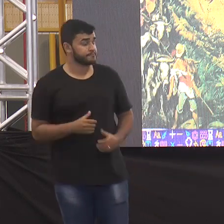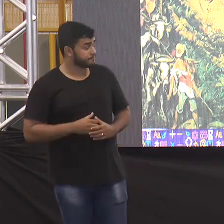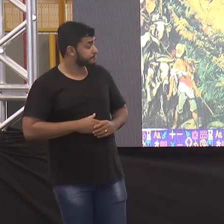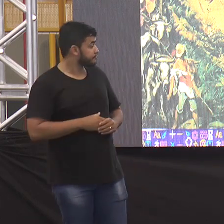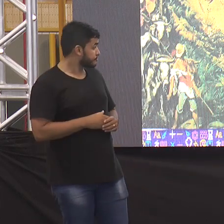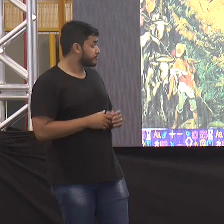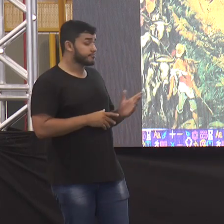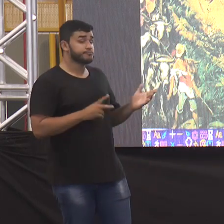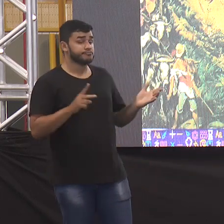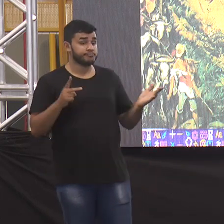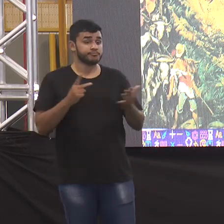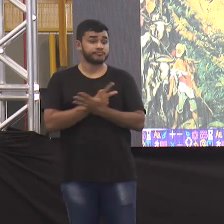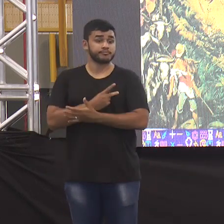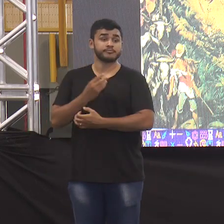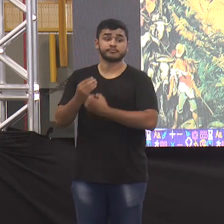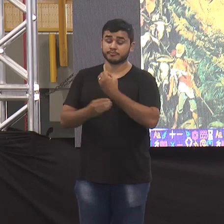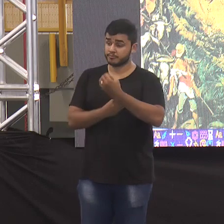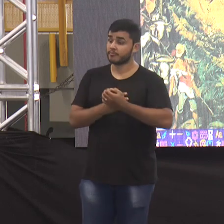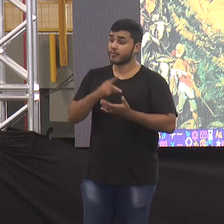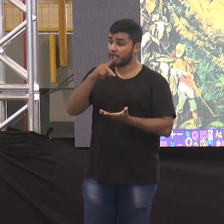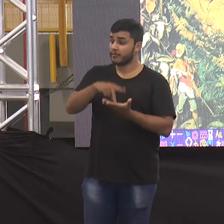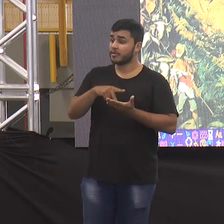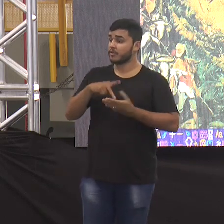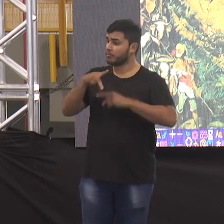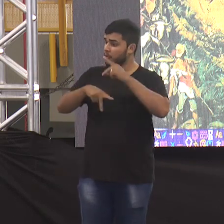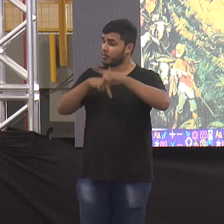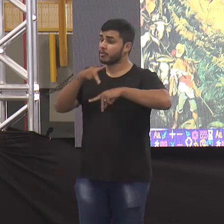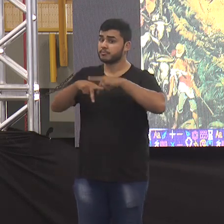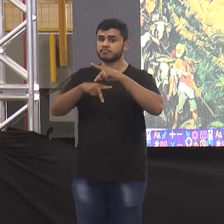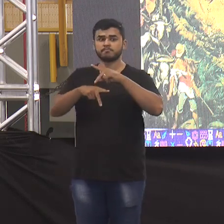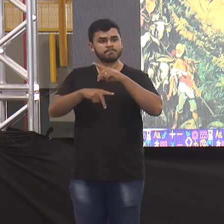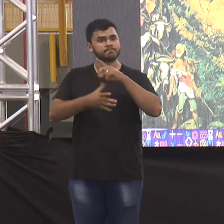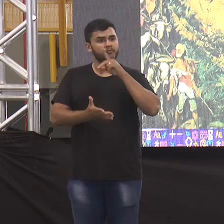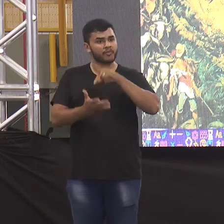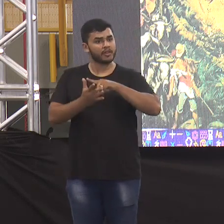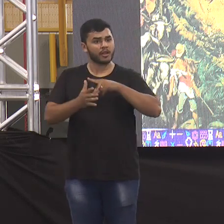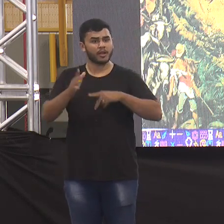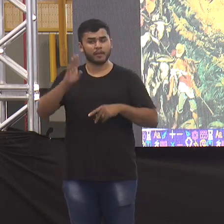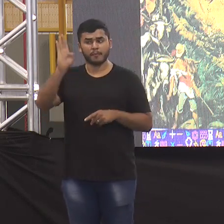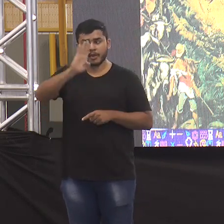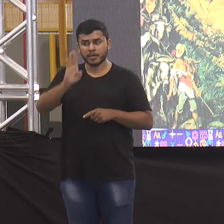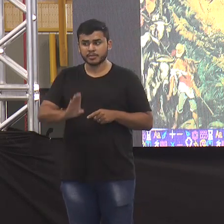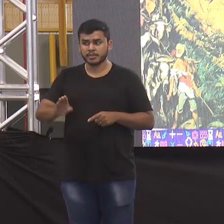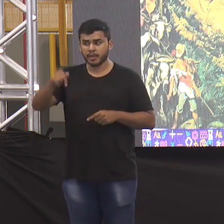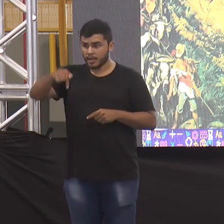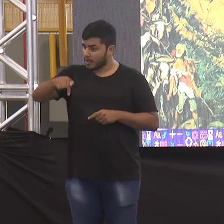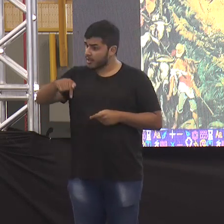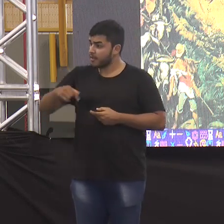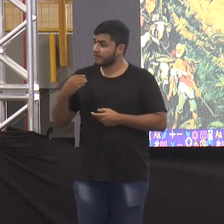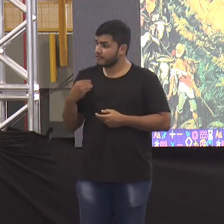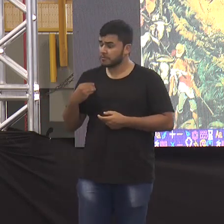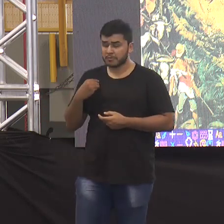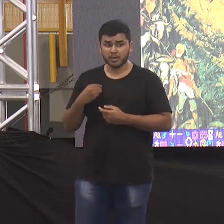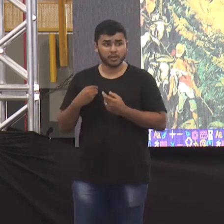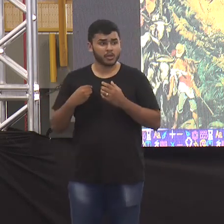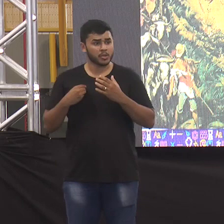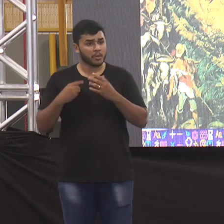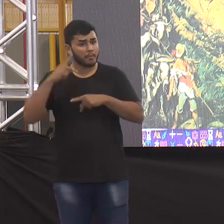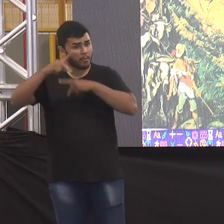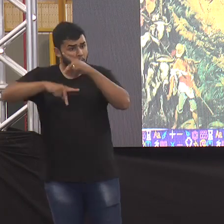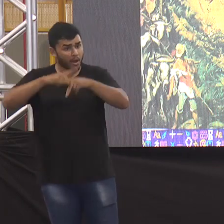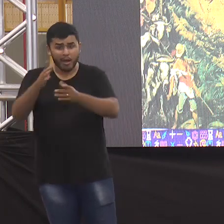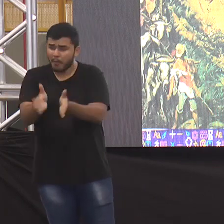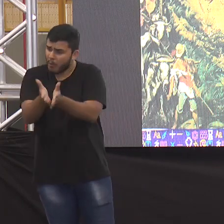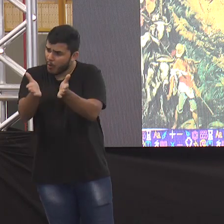população brasileira é verdade. De fato, o povo brasileiro, o povão